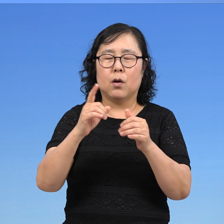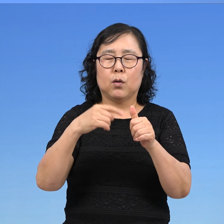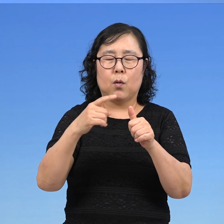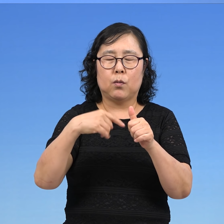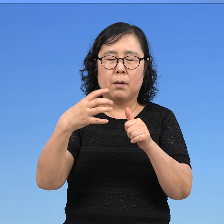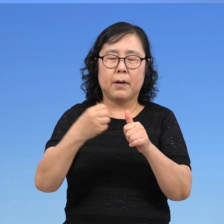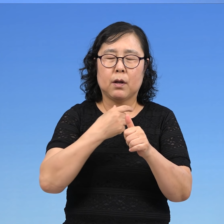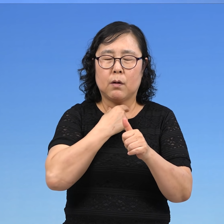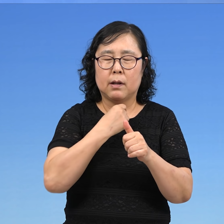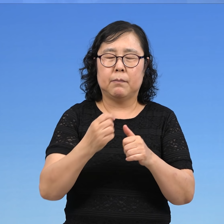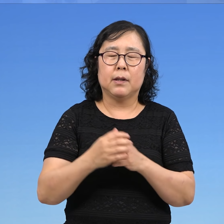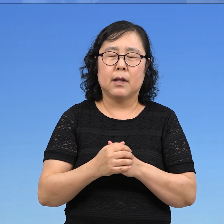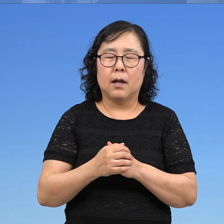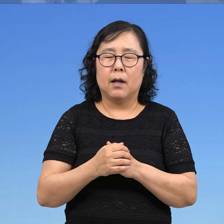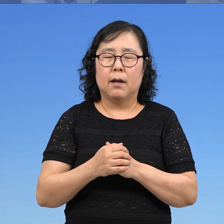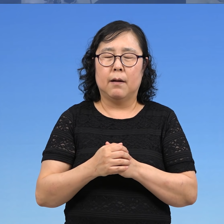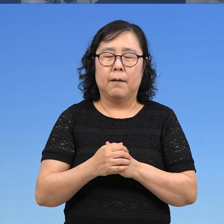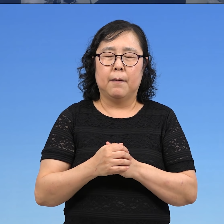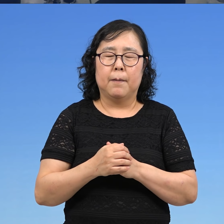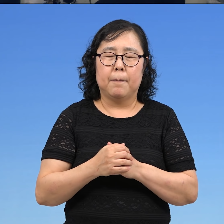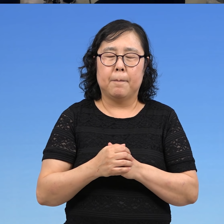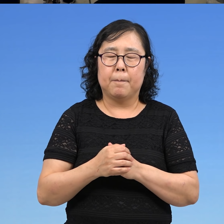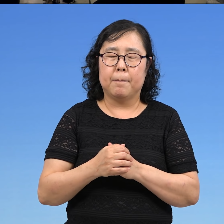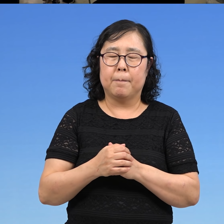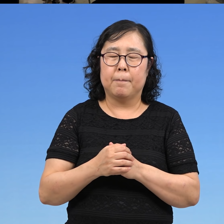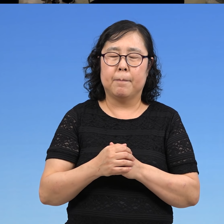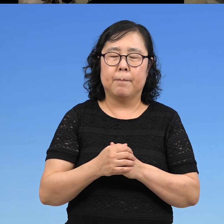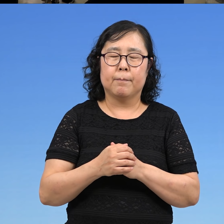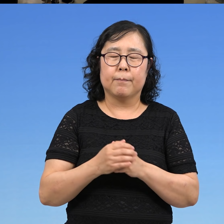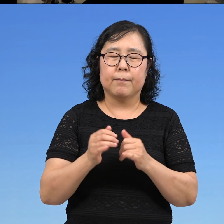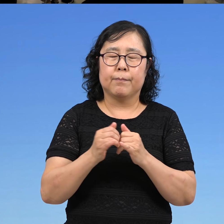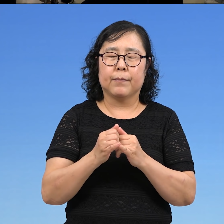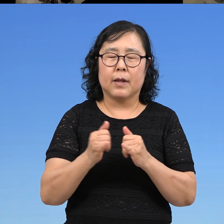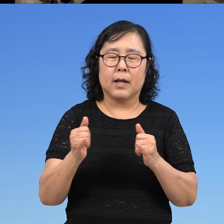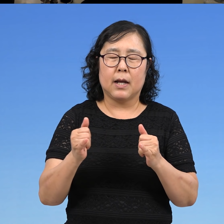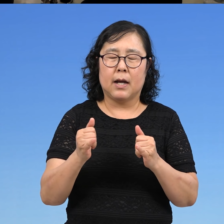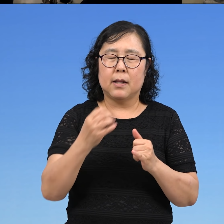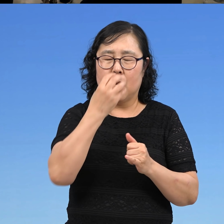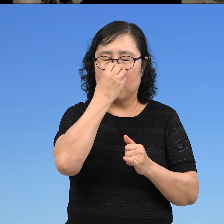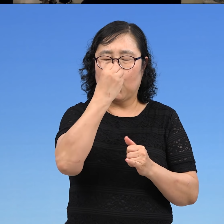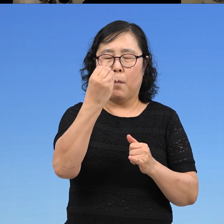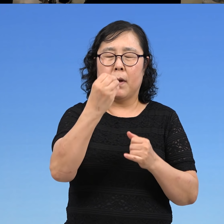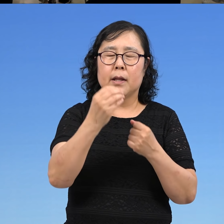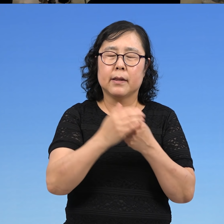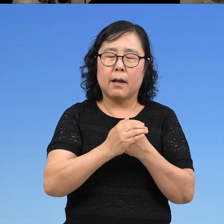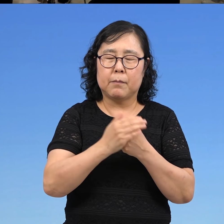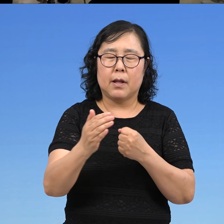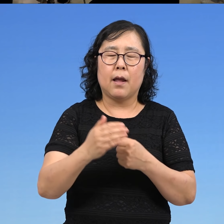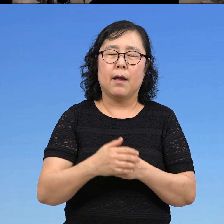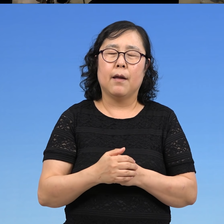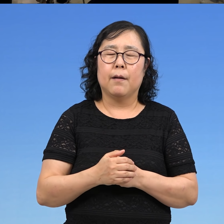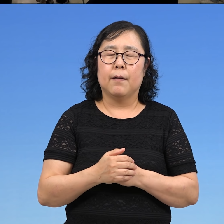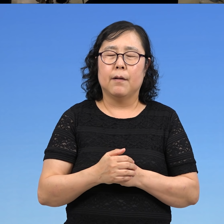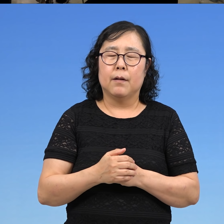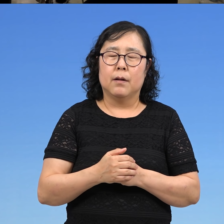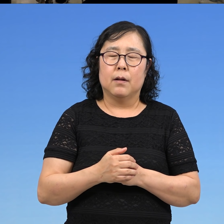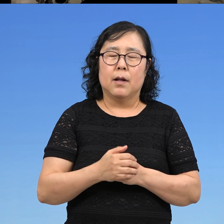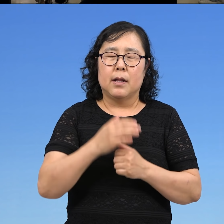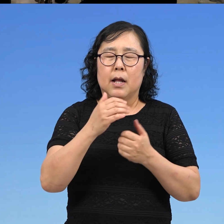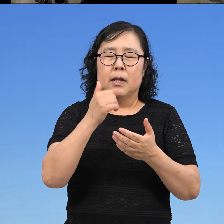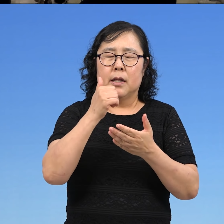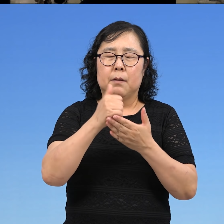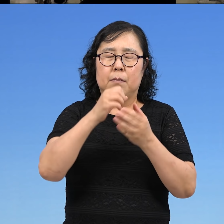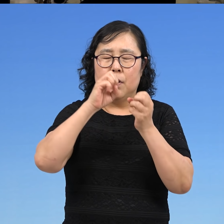교훈을 얻기 원합니다 수 있나 내 머릴 뉴스가 전란이 경험으로 마세요 아마